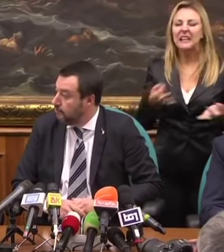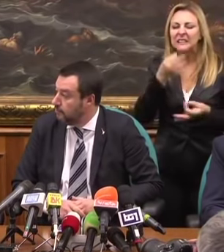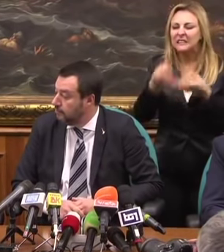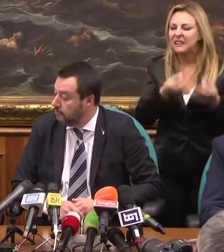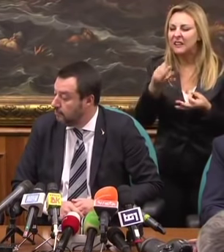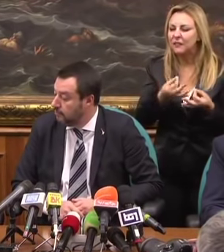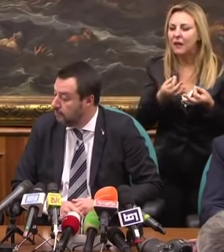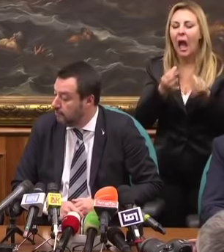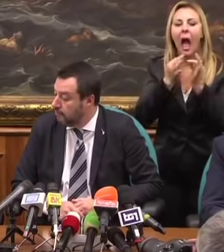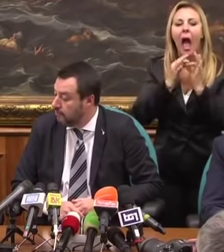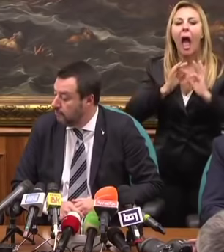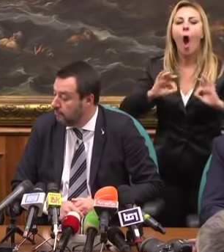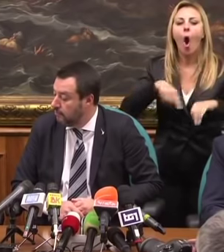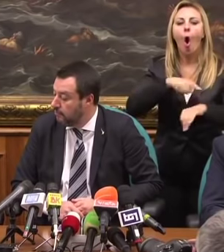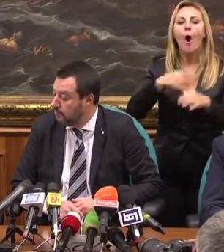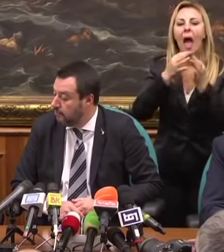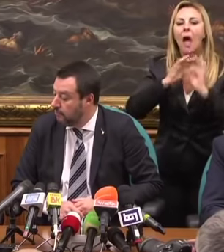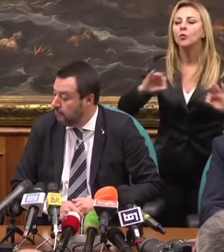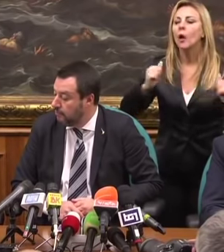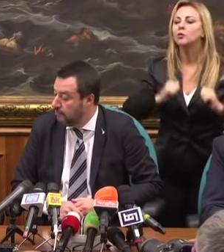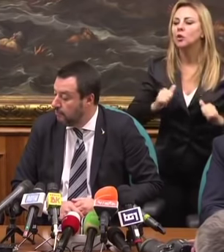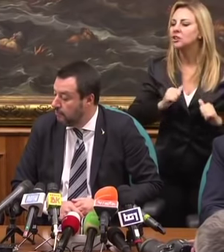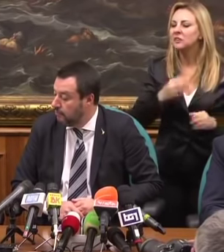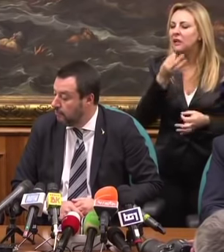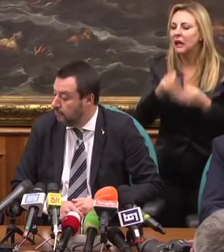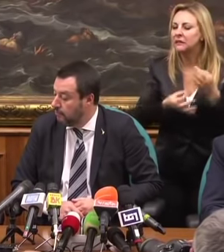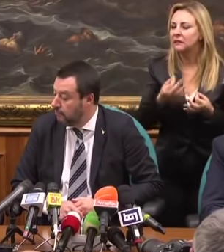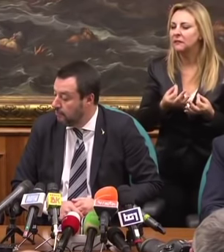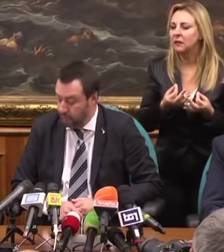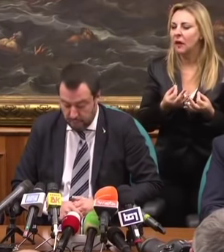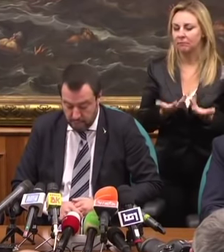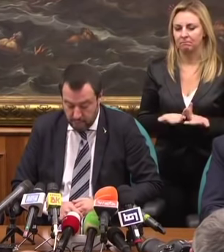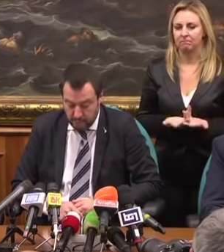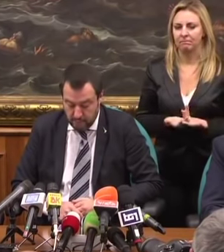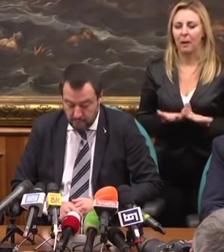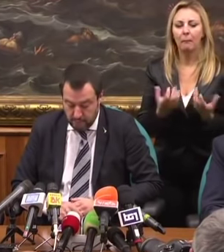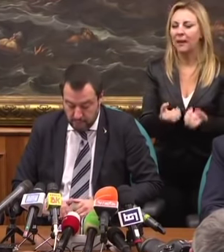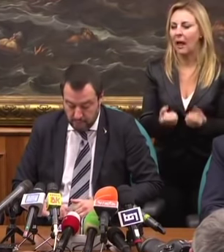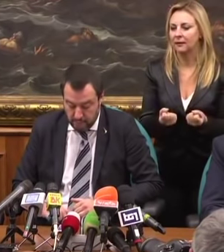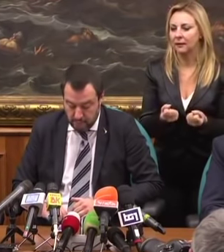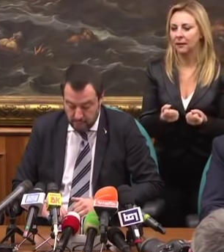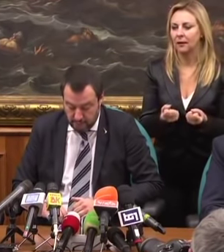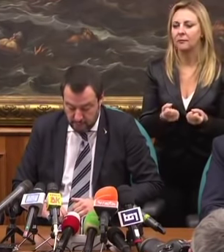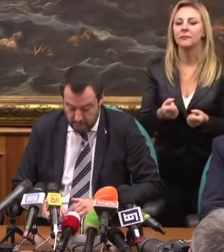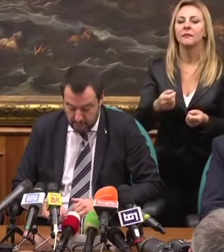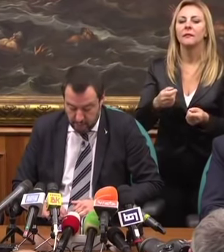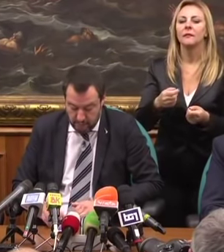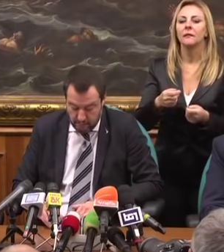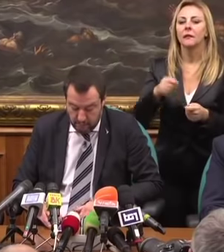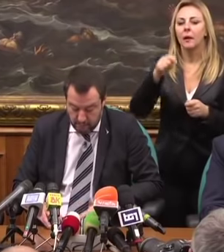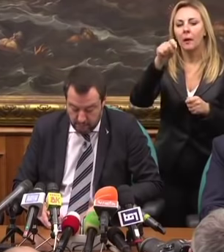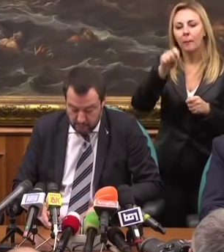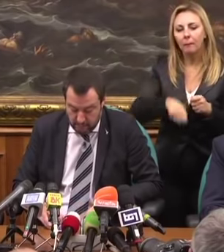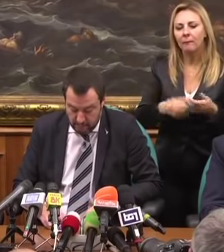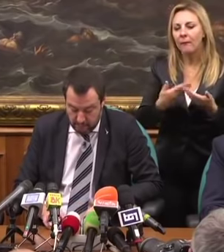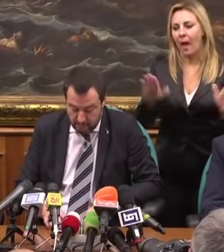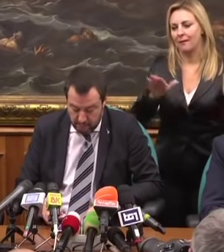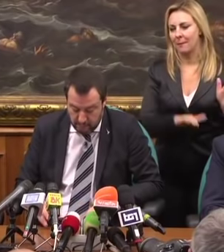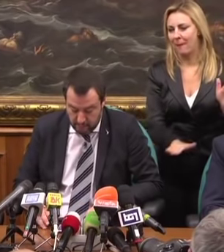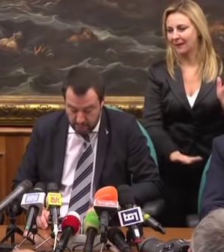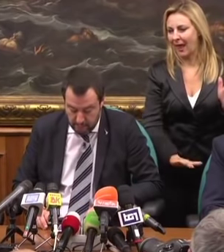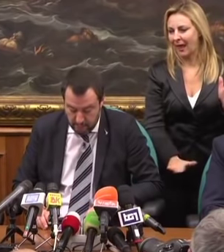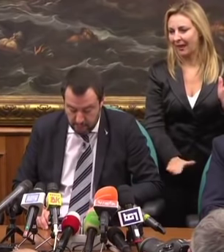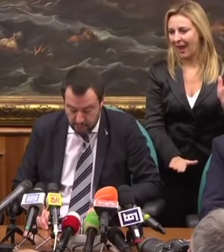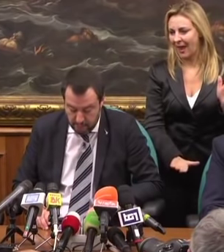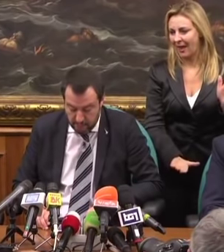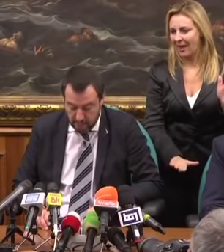le ore di educazione civica che sono state illustrate poco fa? Partiamo dalle scuole sicuramente materna, arriveranno